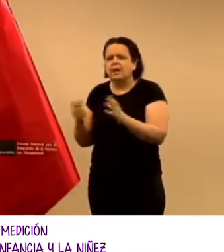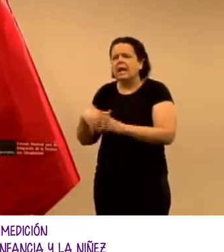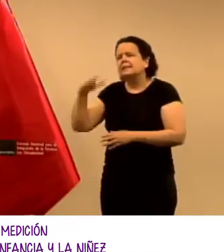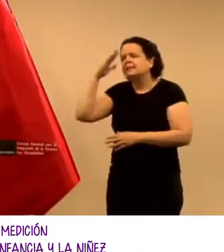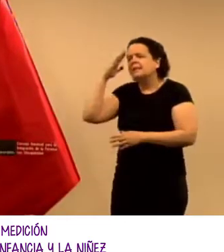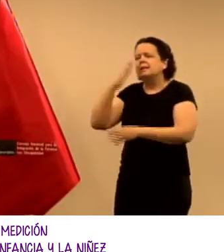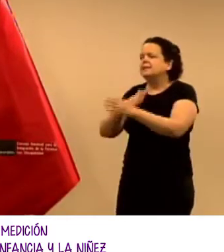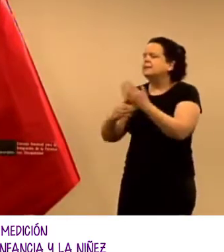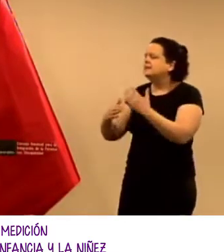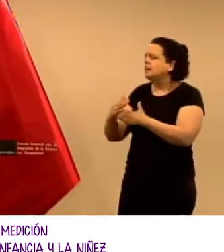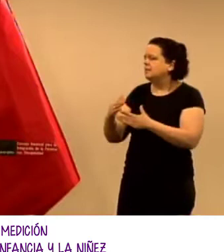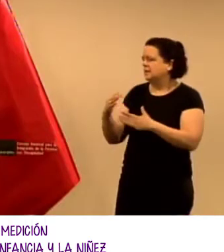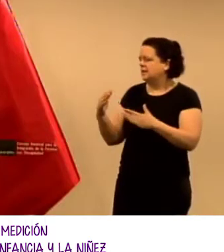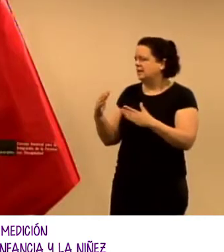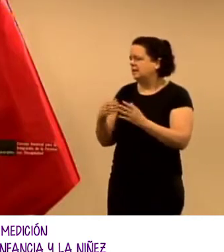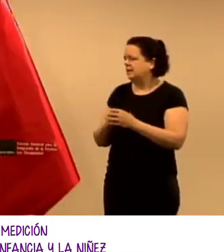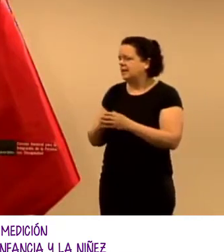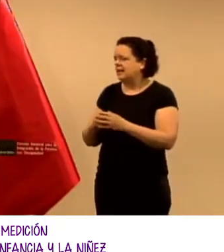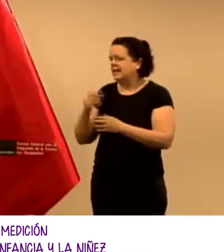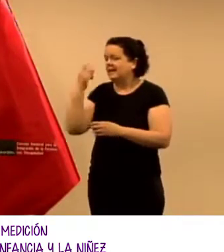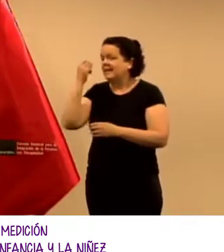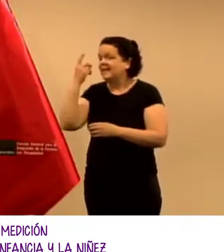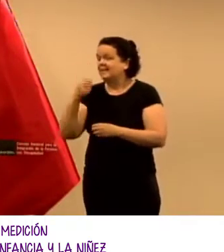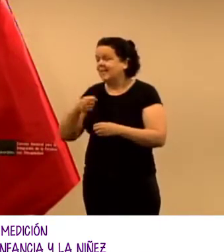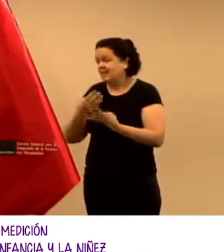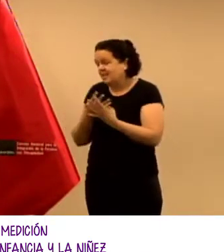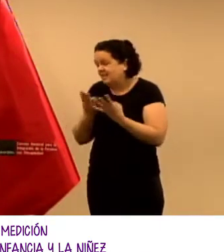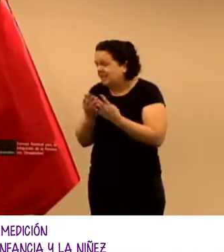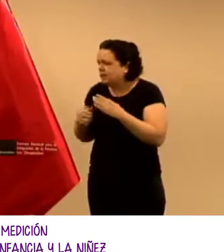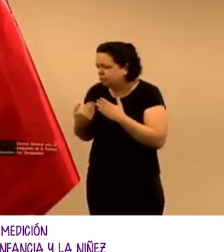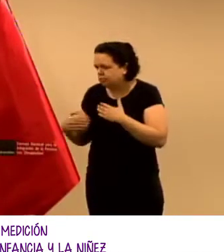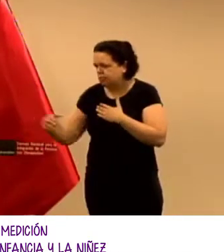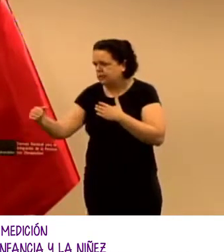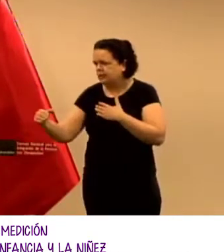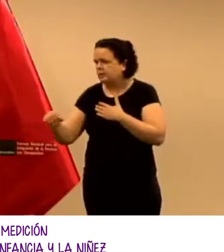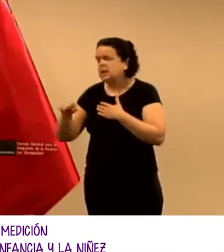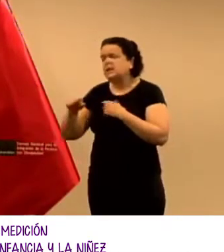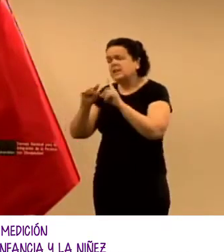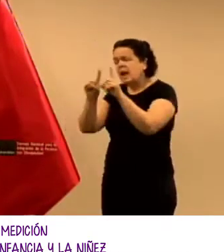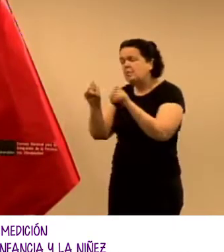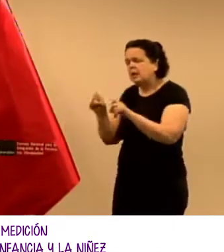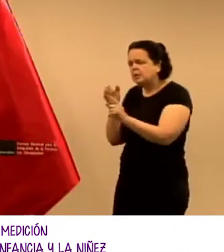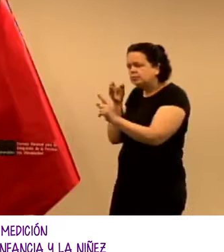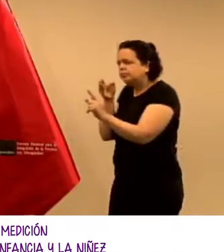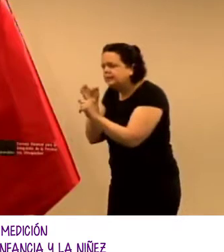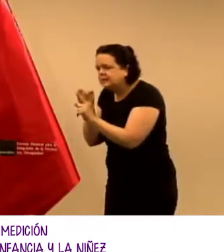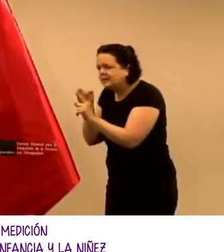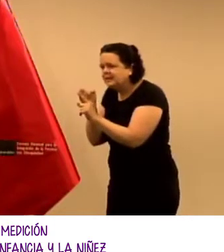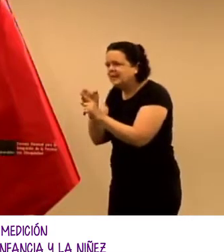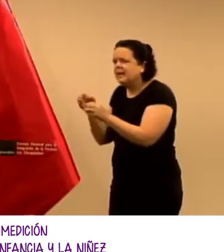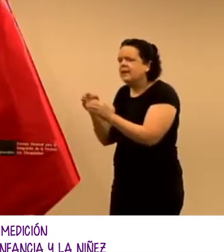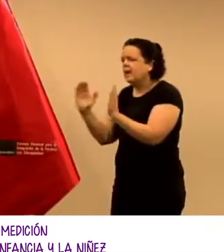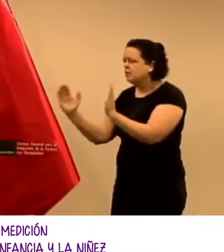identificar la discapacidad bajo este entendido. Hay preguntas específicas para rangos de edades que